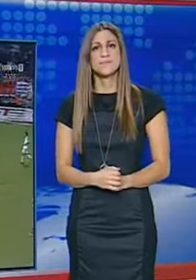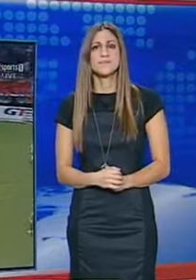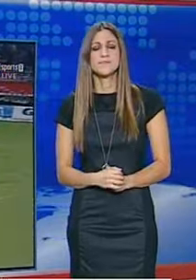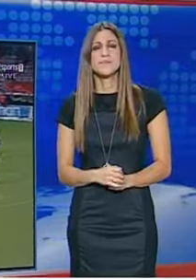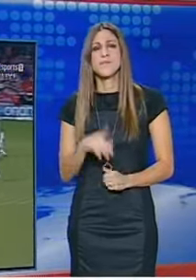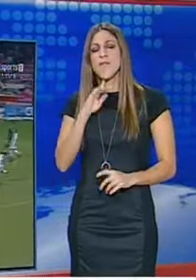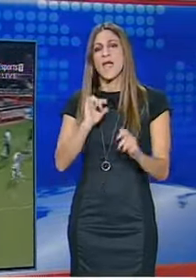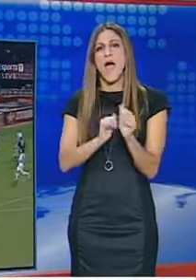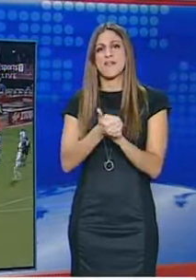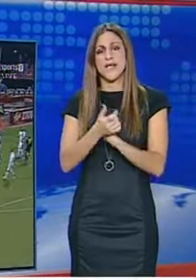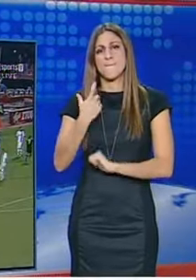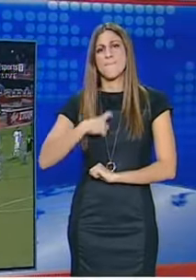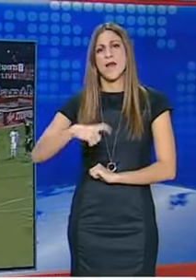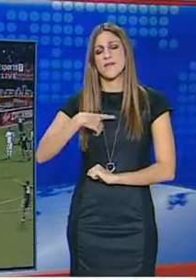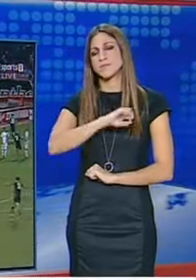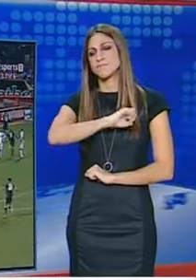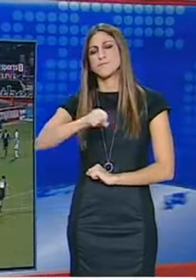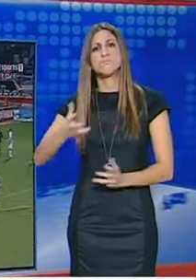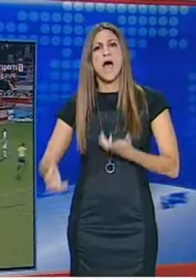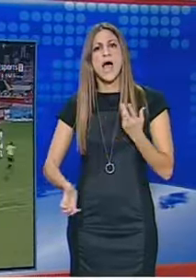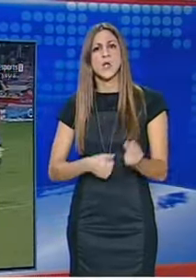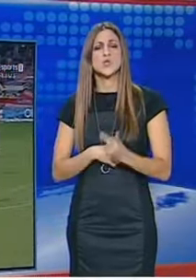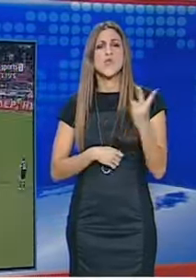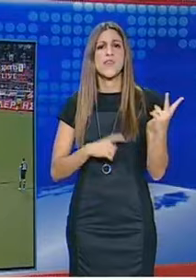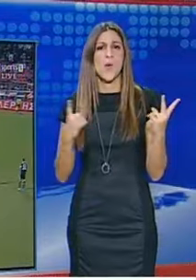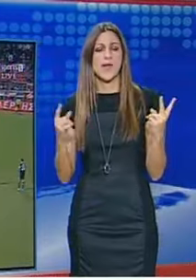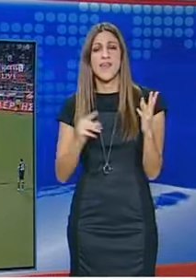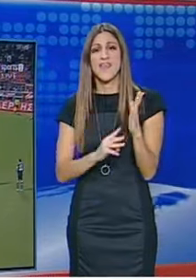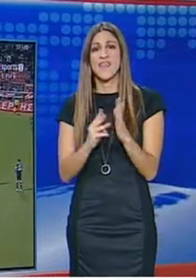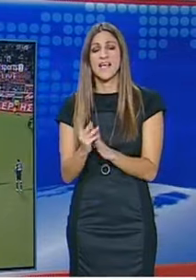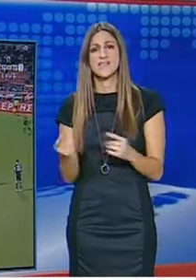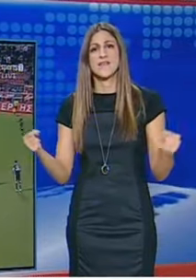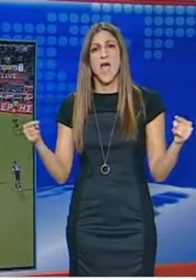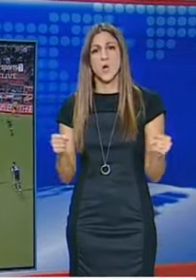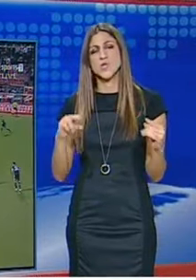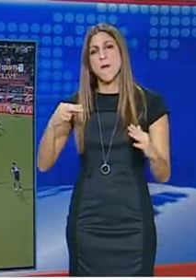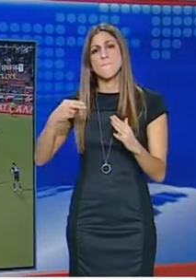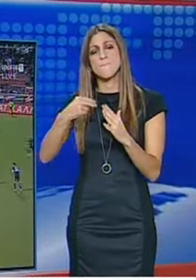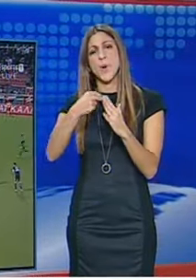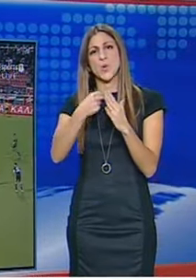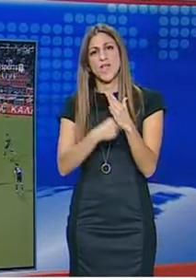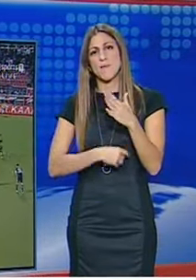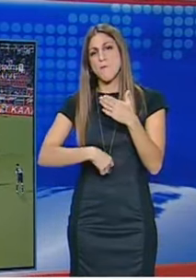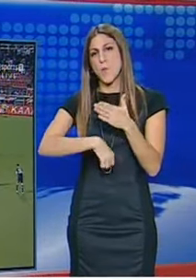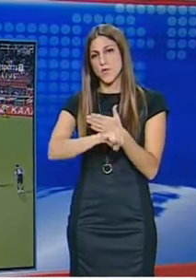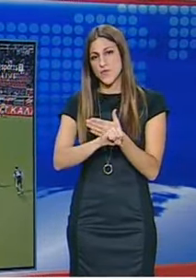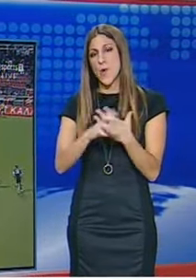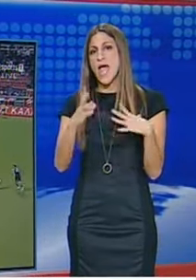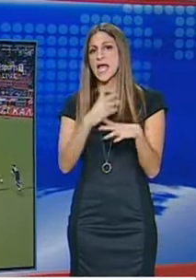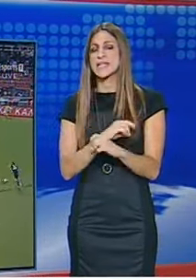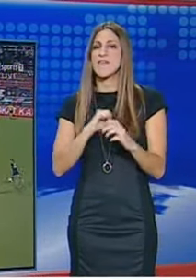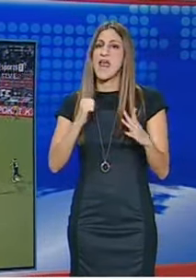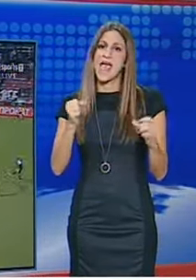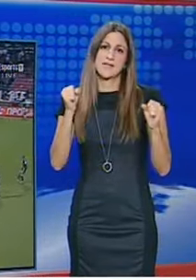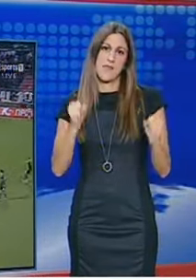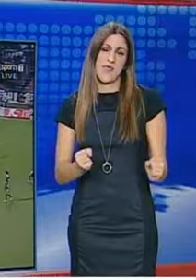νέα σμύρνη καθώς επικράτησε 2-1 του πανιωνίου στο πλαίσιο της 13ης αγωνιστικής του πρωταθλήματος της σούπερ λίγκας και ανέβηκε στην κτη θέση του